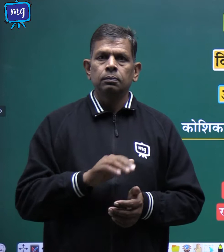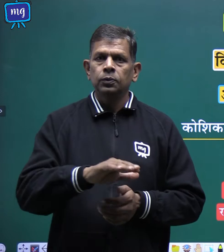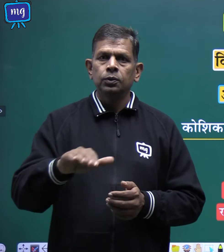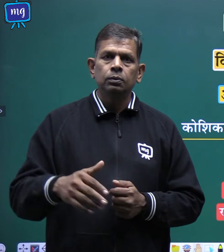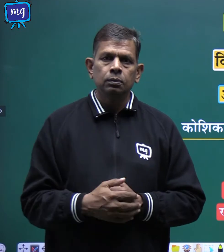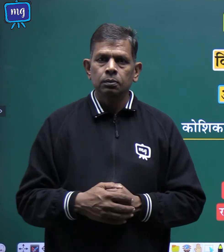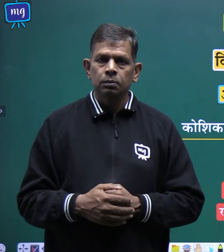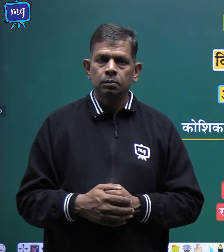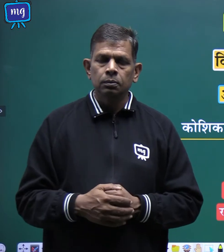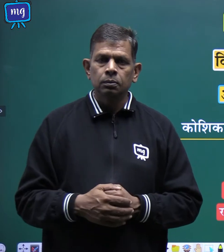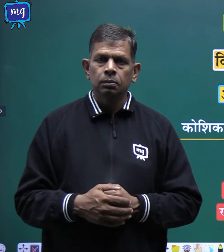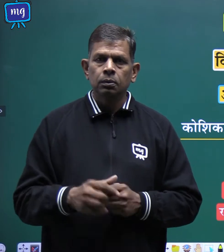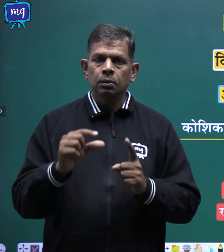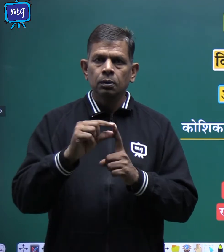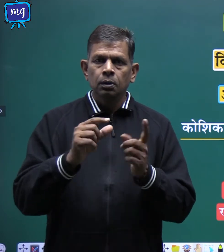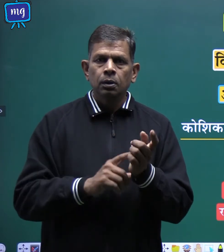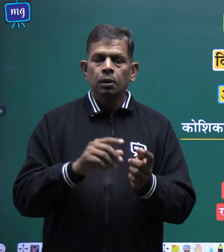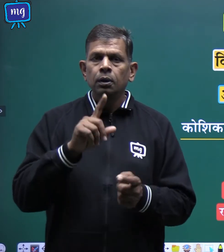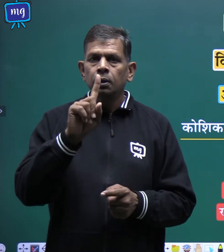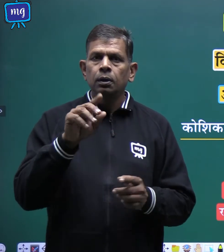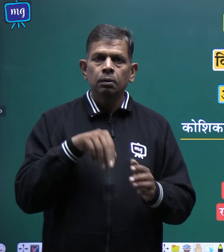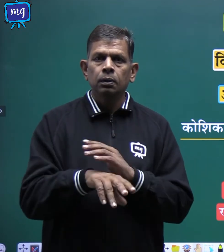बच्चों, भाग 1 में